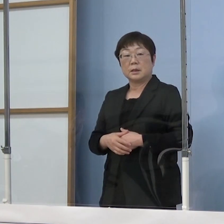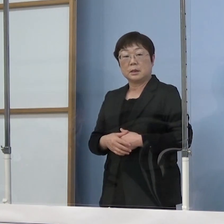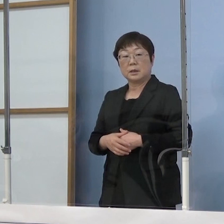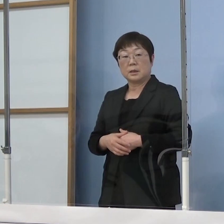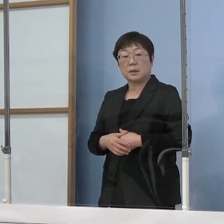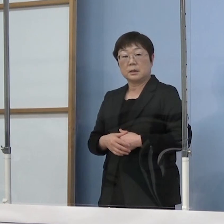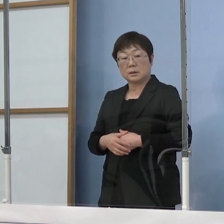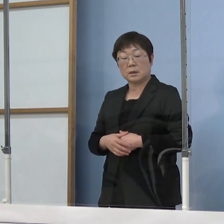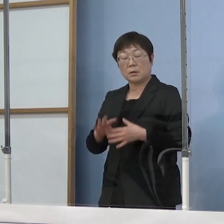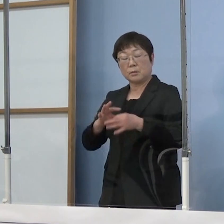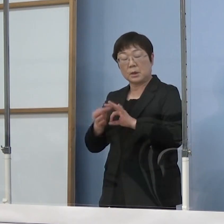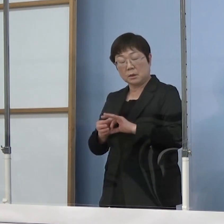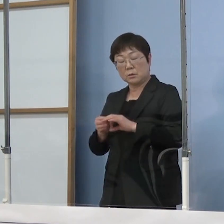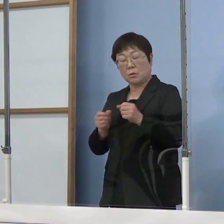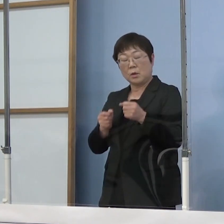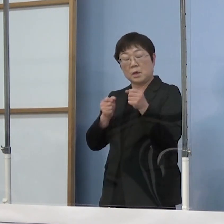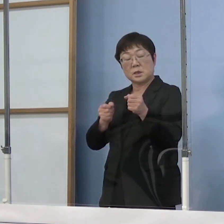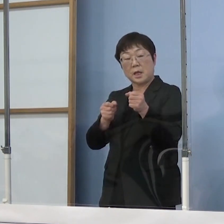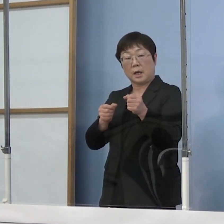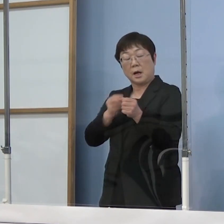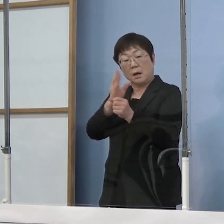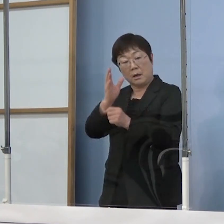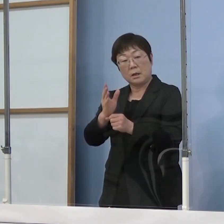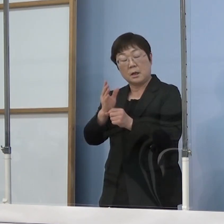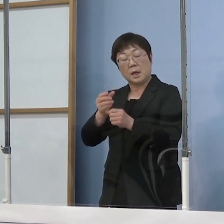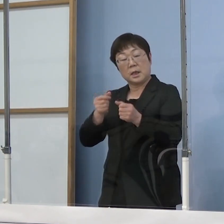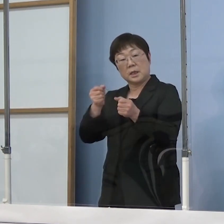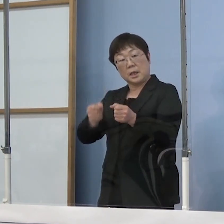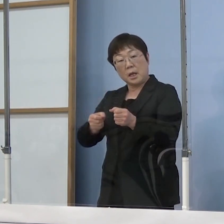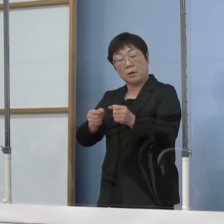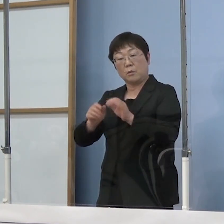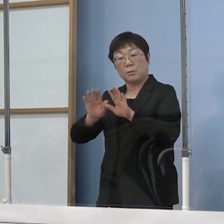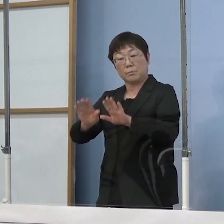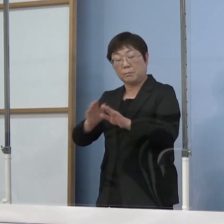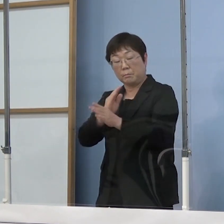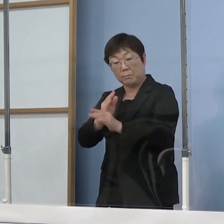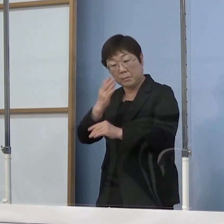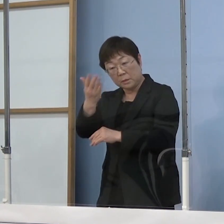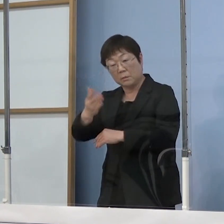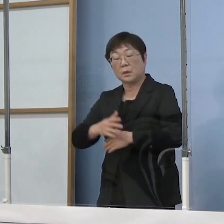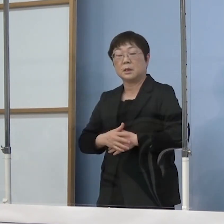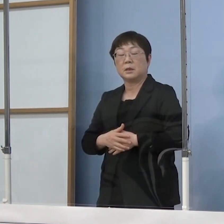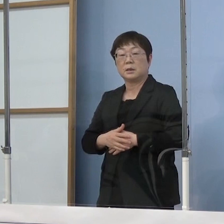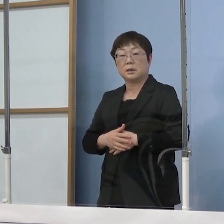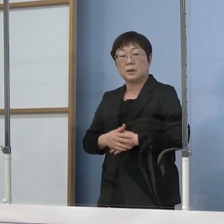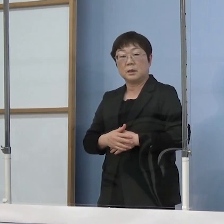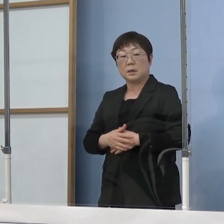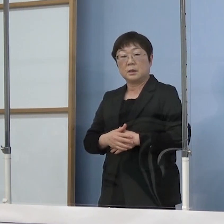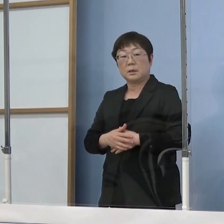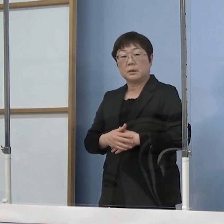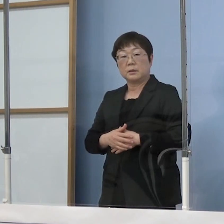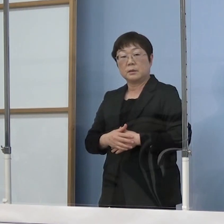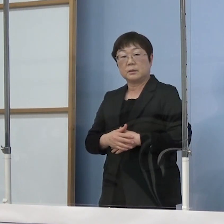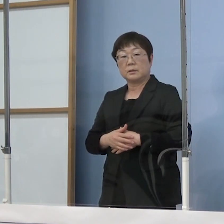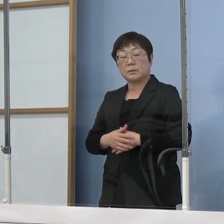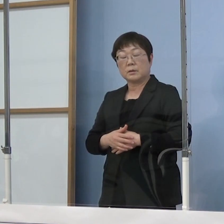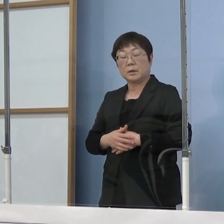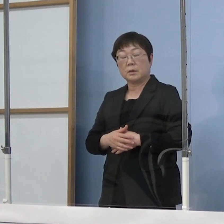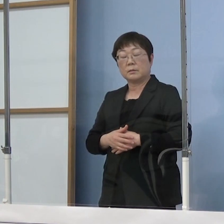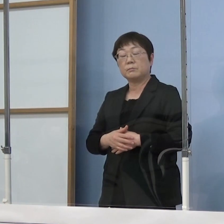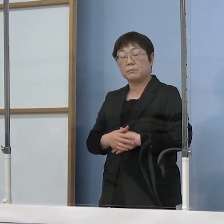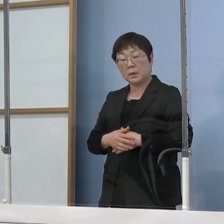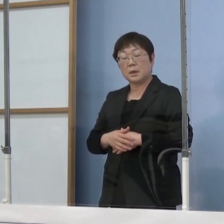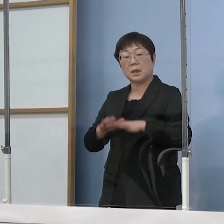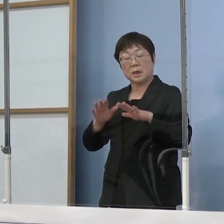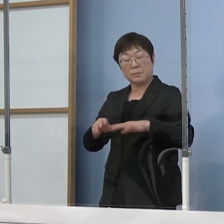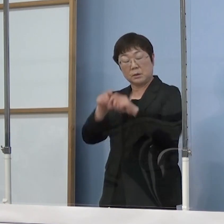聖火リレーに待ったをかけなかったのは正しかったと思われますか？それから因果について、その原因と結果についてはど